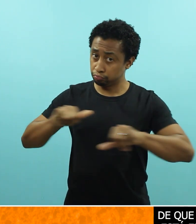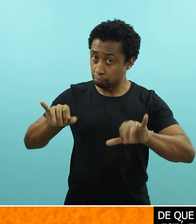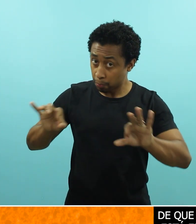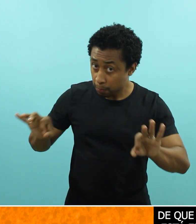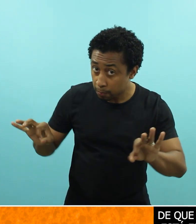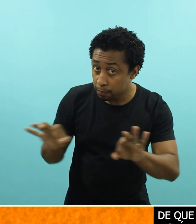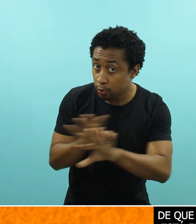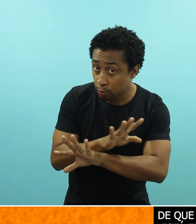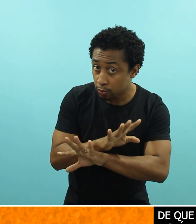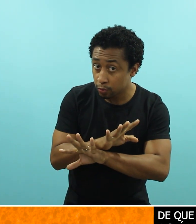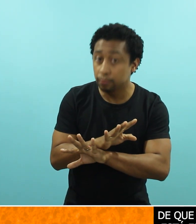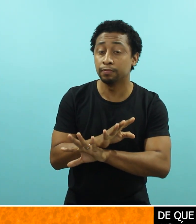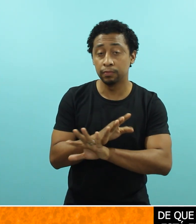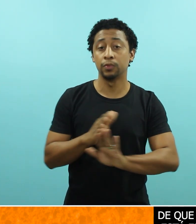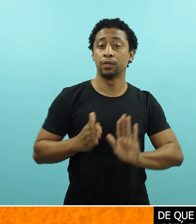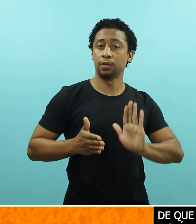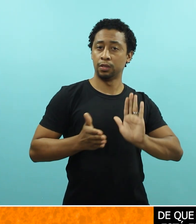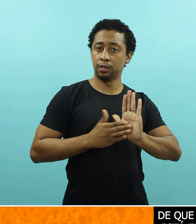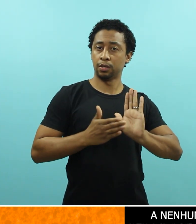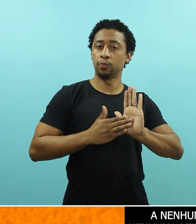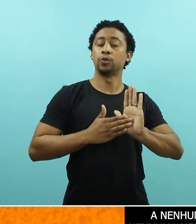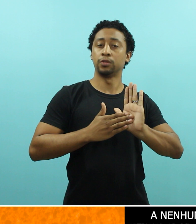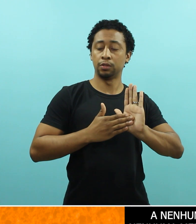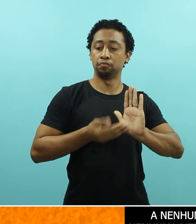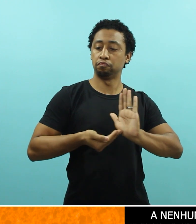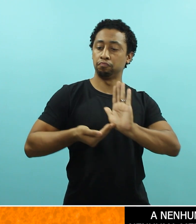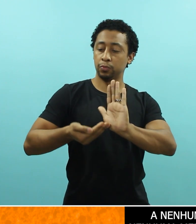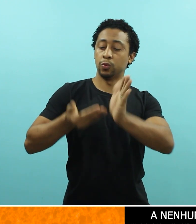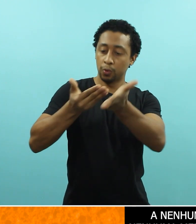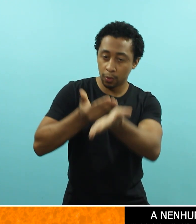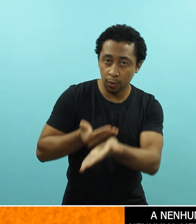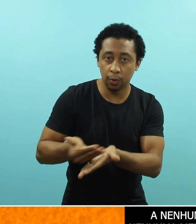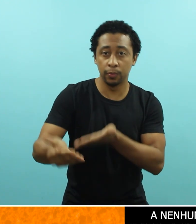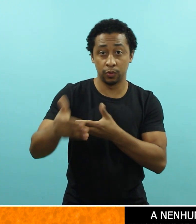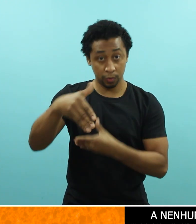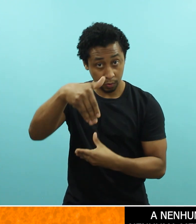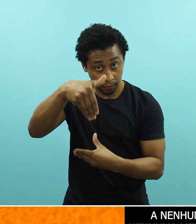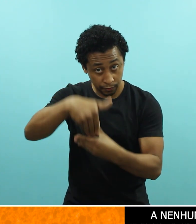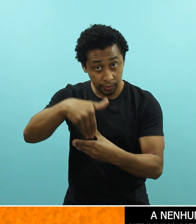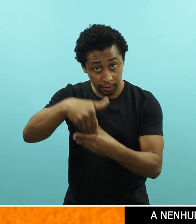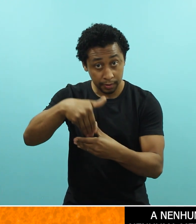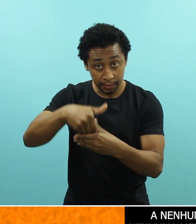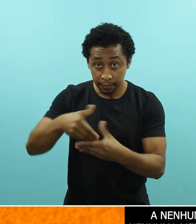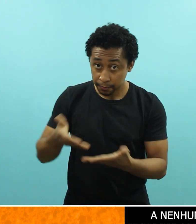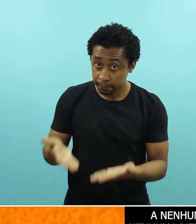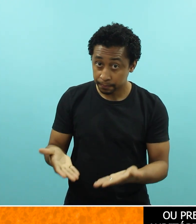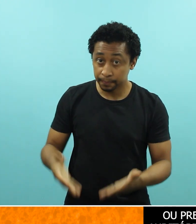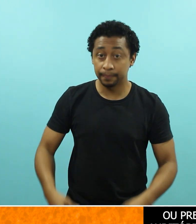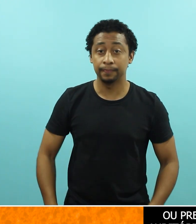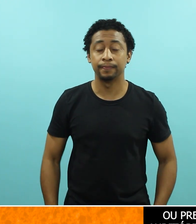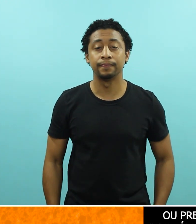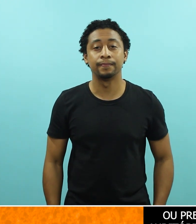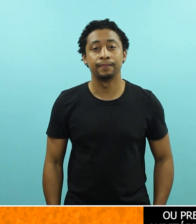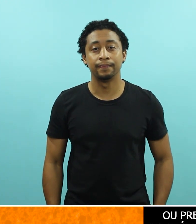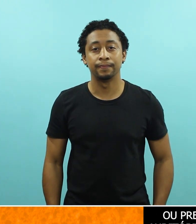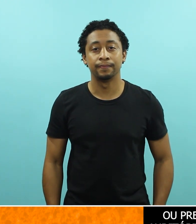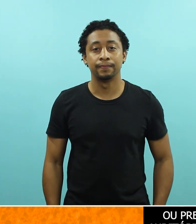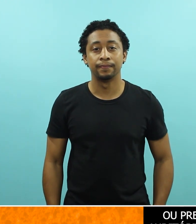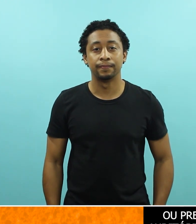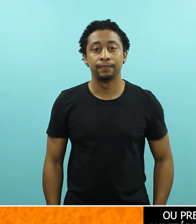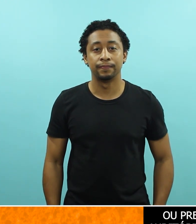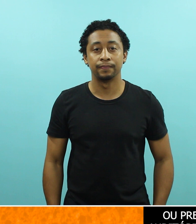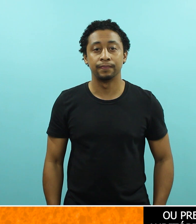a proposta está em votação, a nenhum membro ou a nenhuma membra dos grupos ou presentes